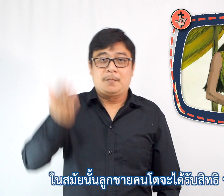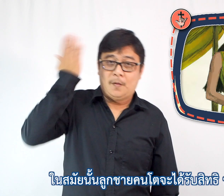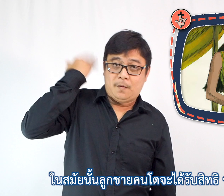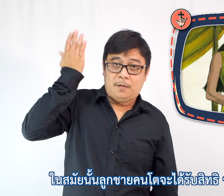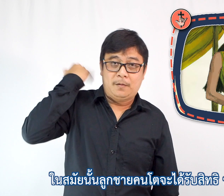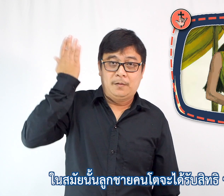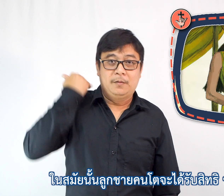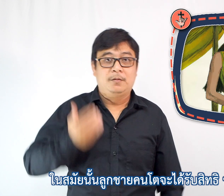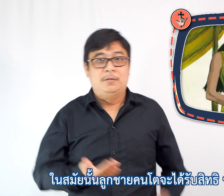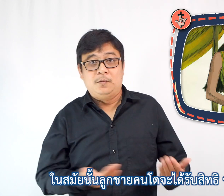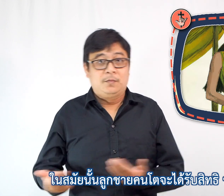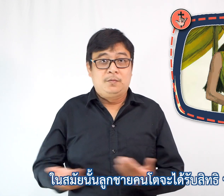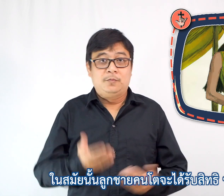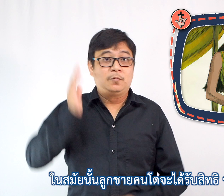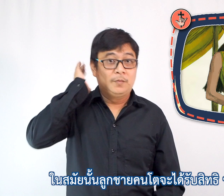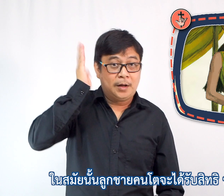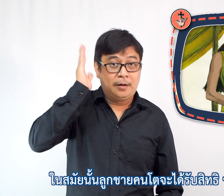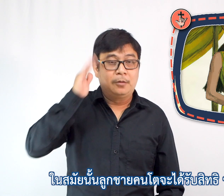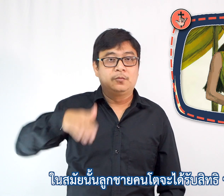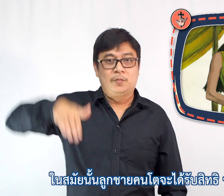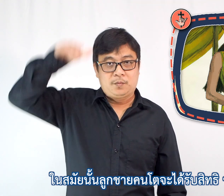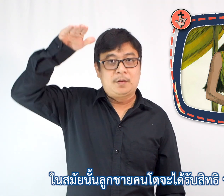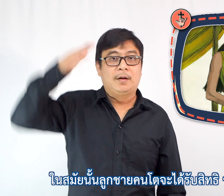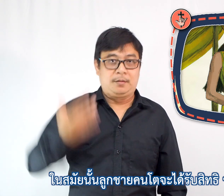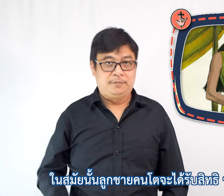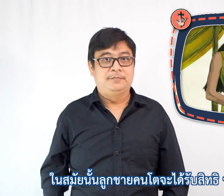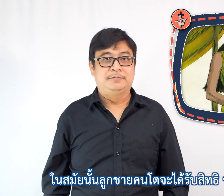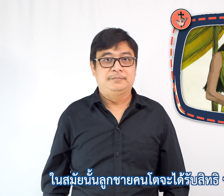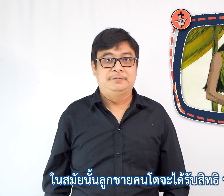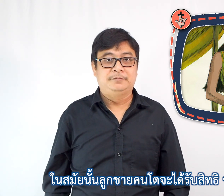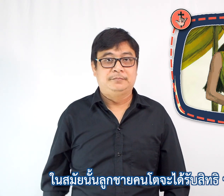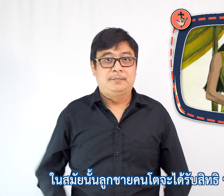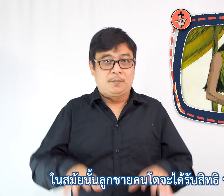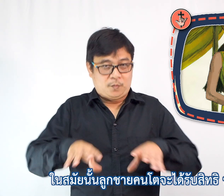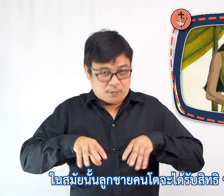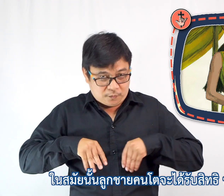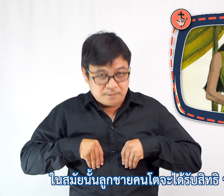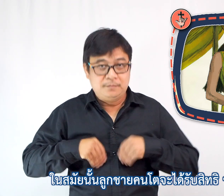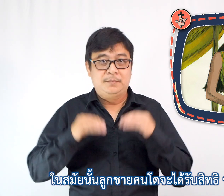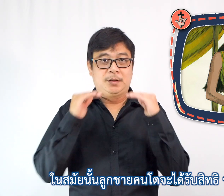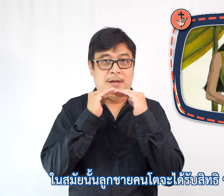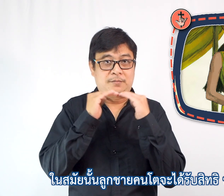ในสมัยนั้นลูกชายคนโตจะได้รับสิทธิ์ของบุตรหัวปี